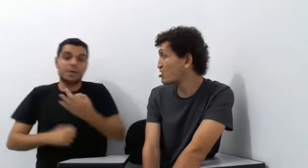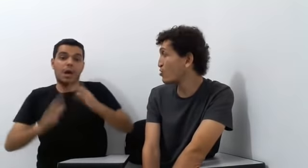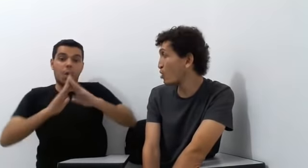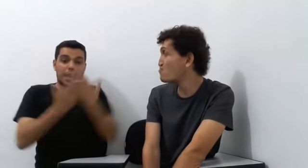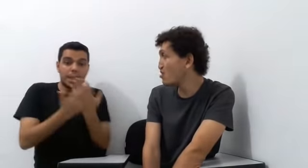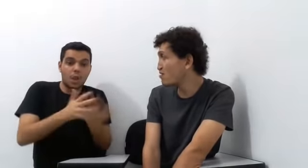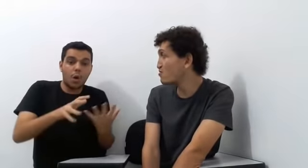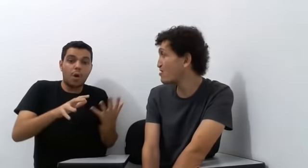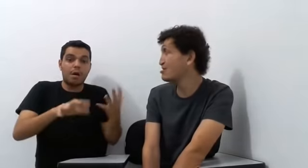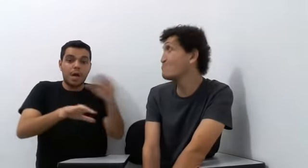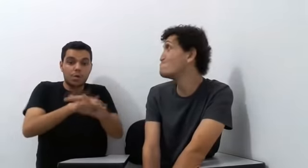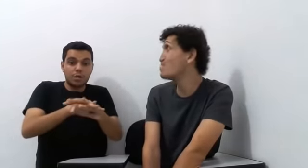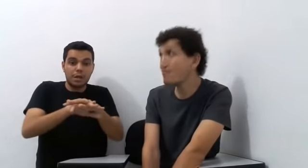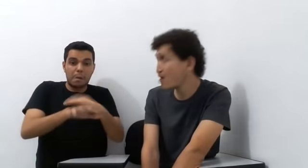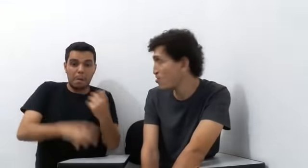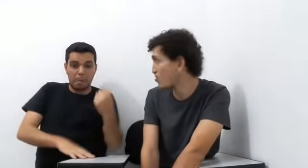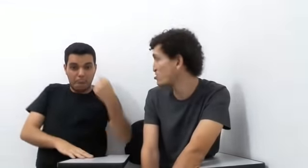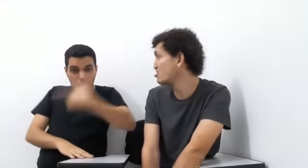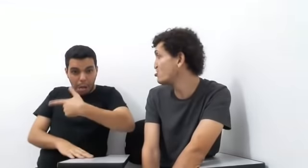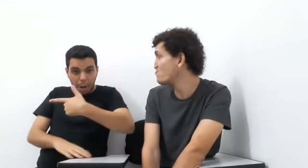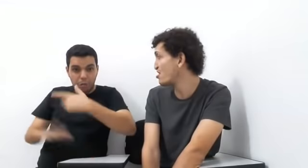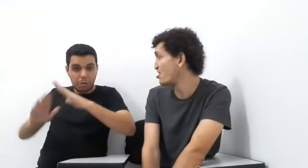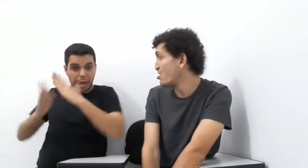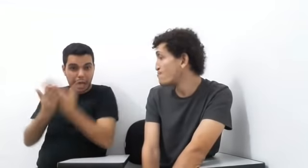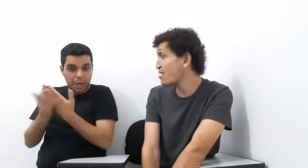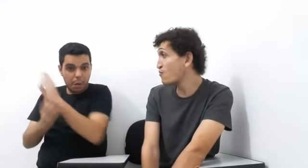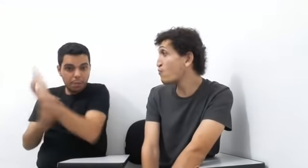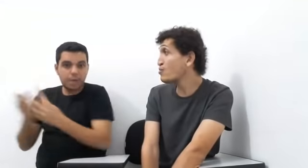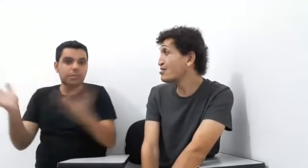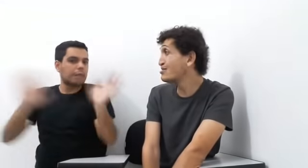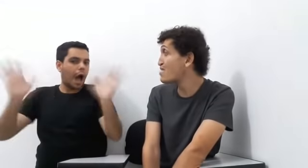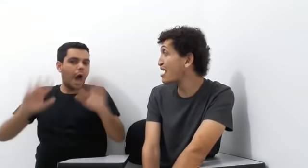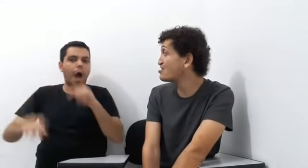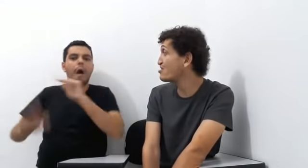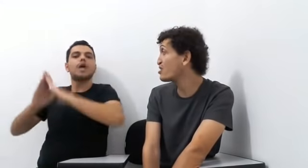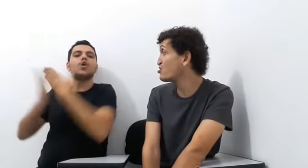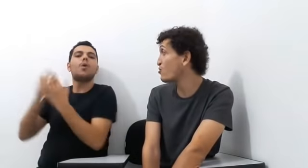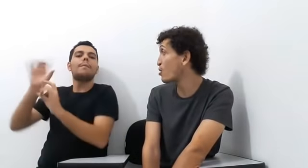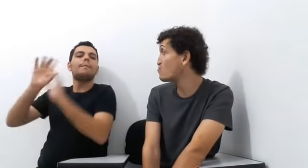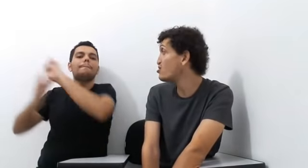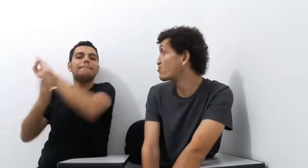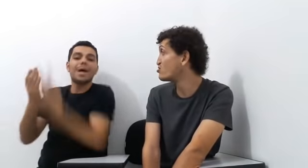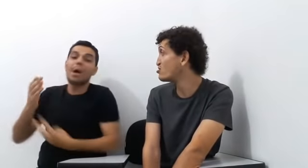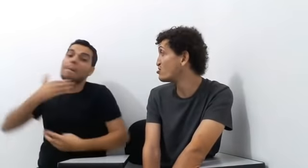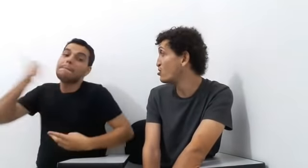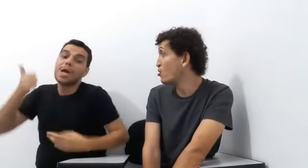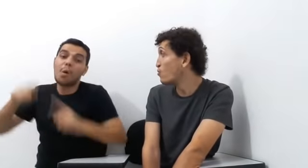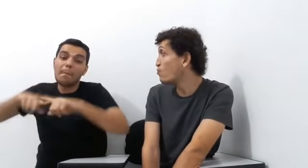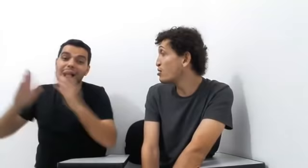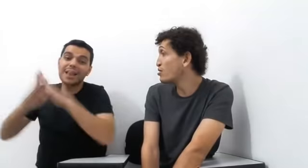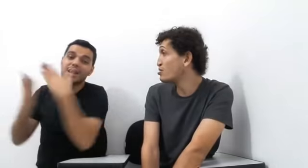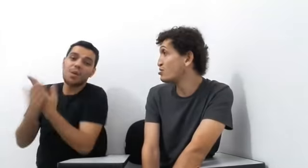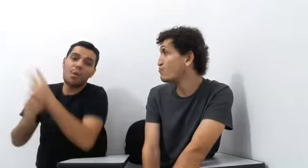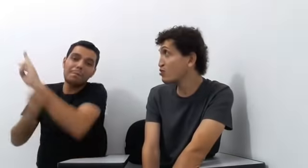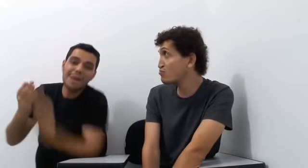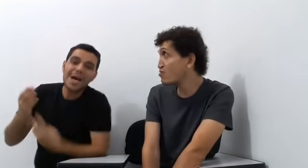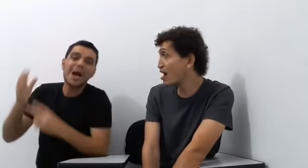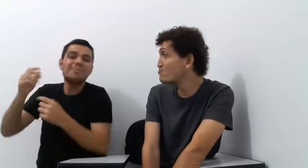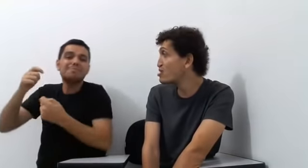escola bilíngue vai ser bem melhor, se tiver. Mas quantas cidades tem escola bilíngue? Quantas possibilidades bilíngue